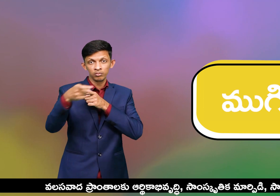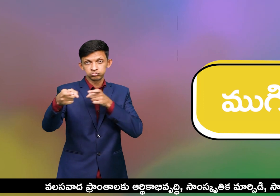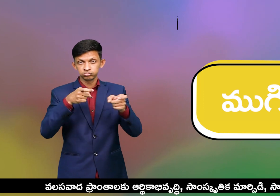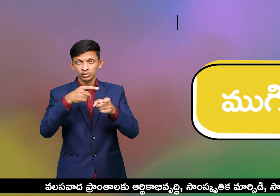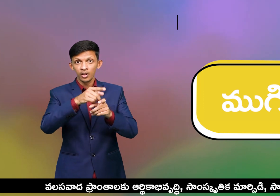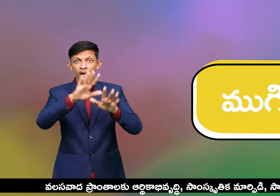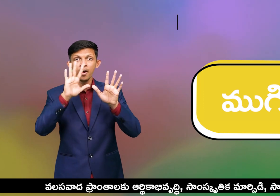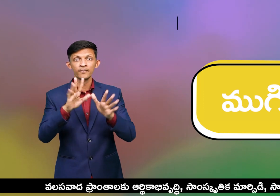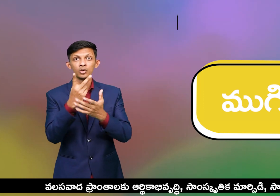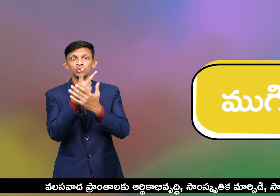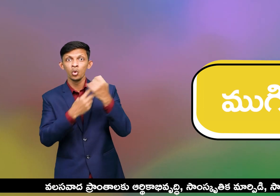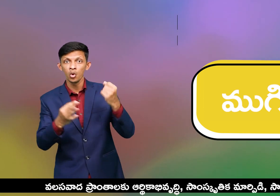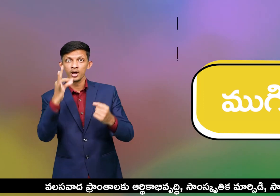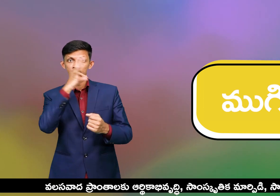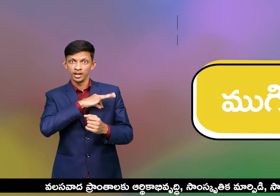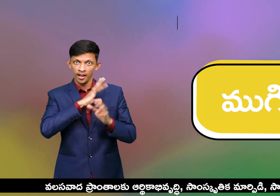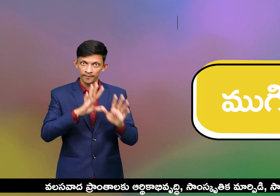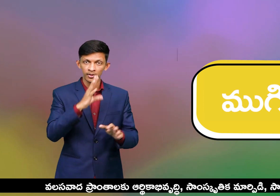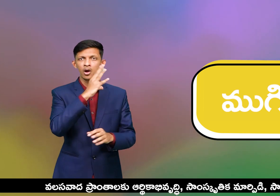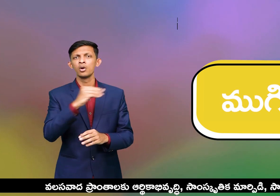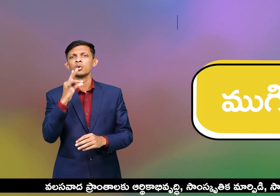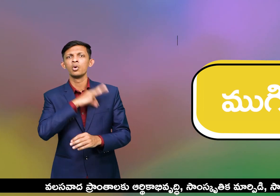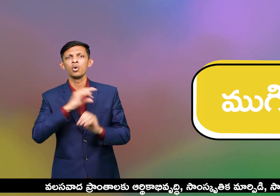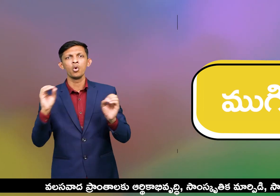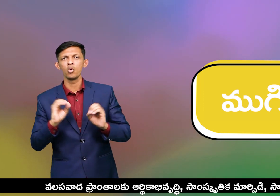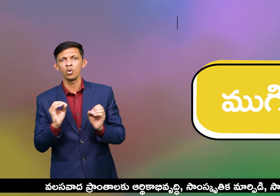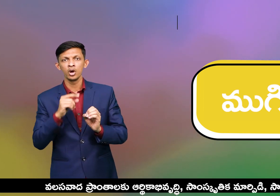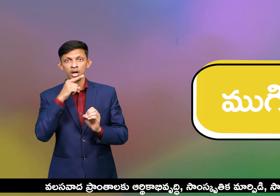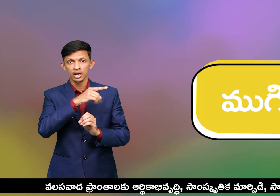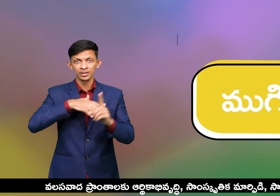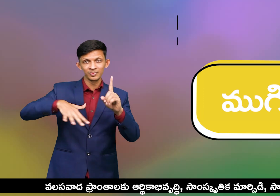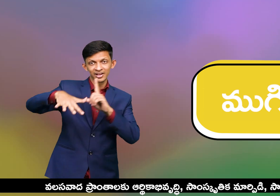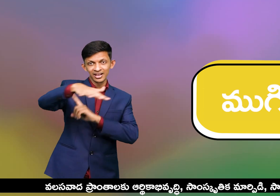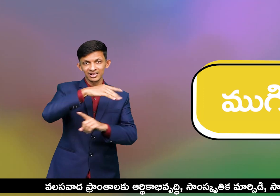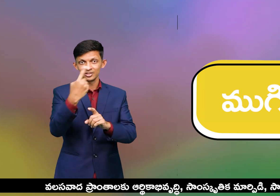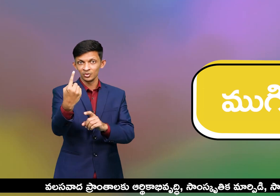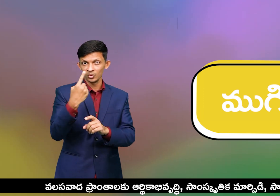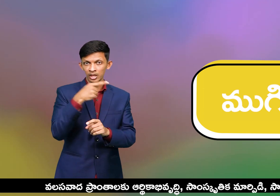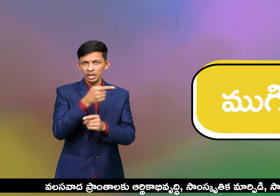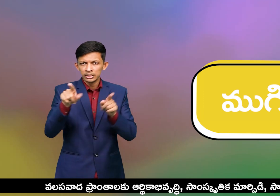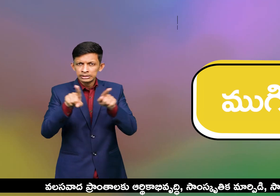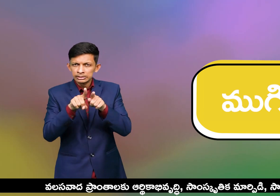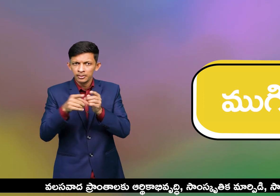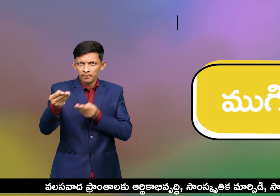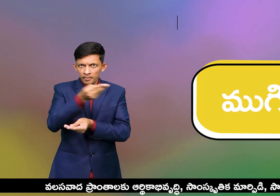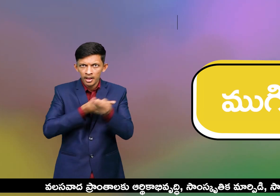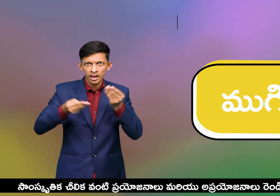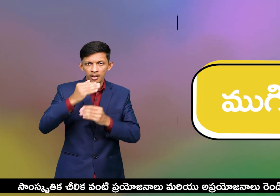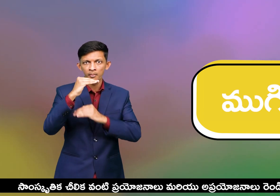వలసవాద ప్రాంతాలకు ఆర్థికాభివృద్ధి, సాంస్కృతిక మార్పిడి, సామూహిక చేదు మరియు